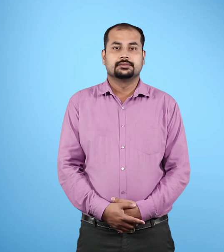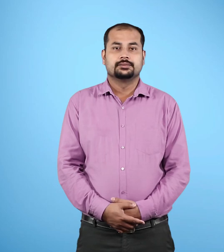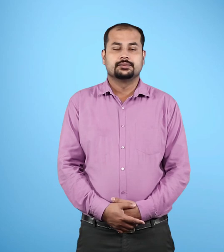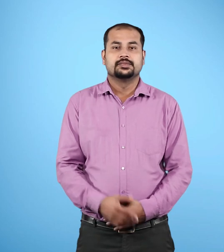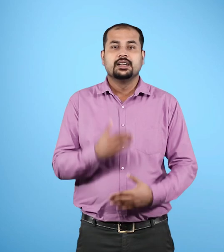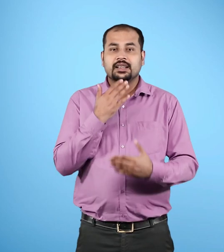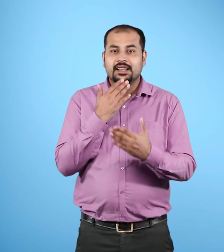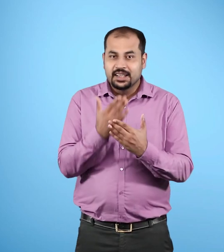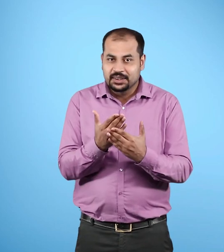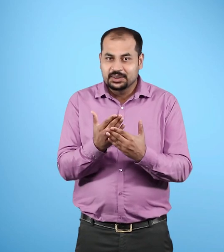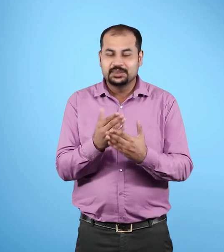झाल धन्यवाद